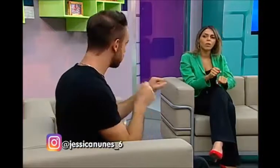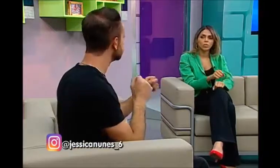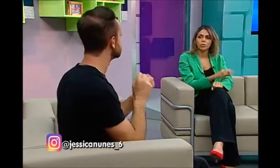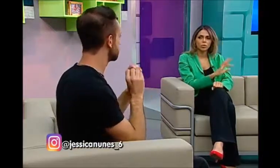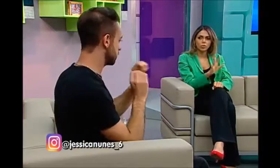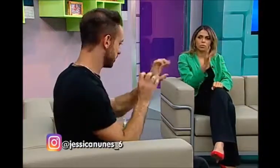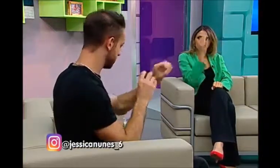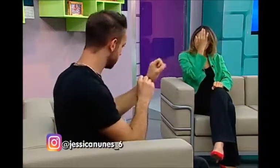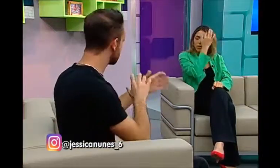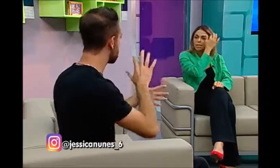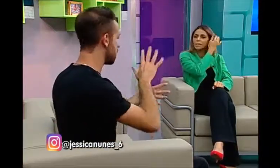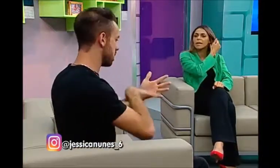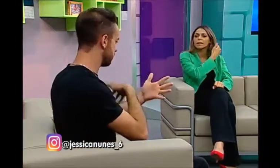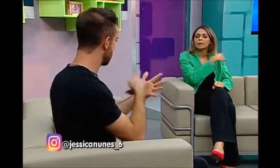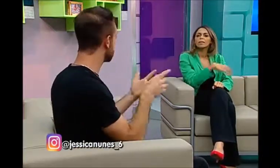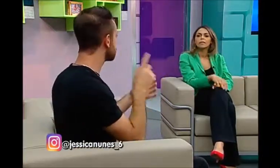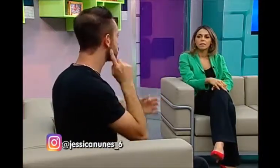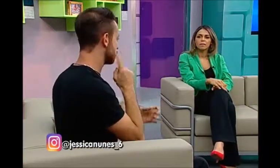Pode, todos os surdos podem ensinar Libras.